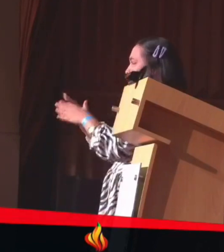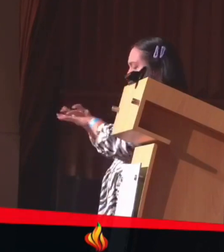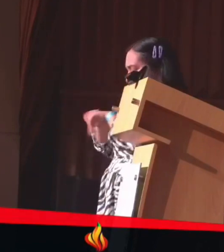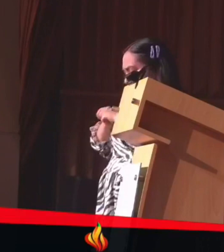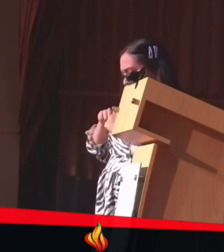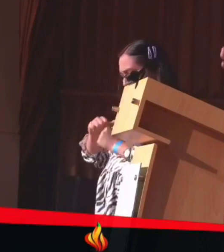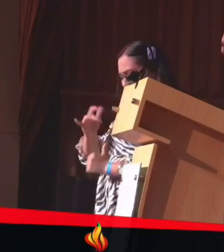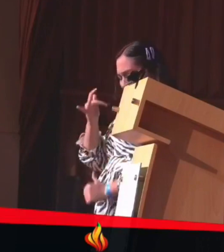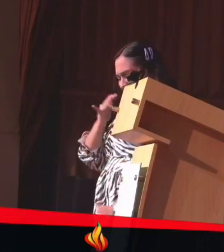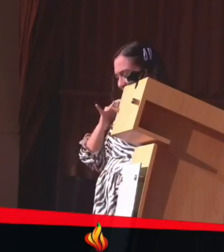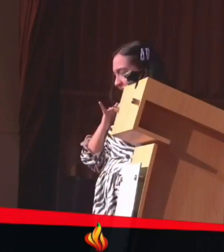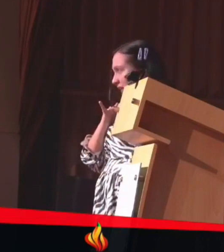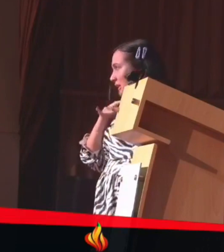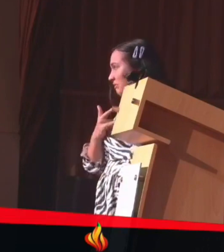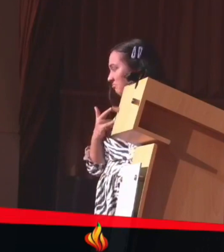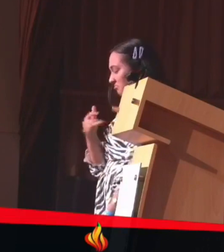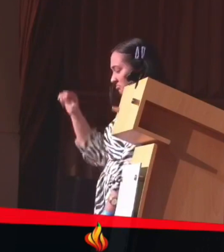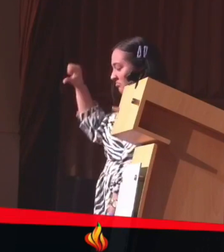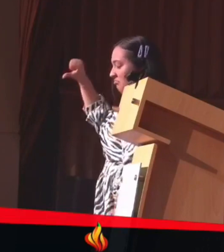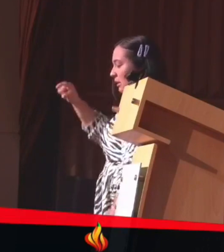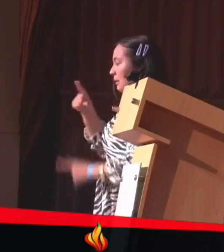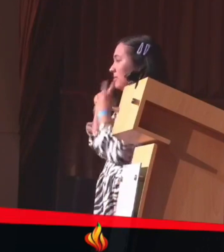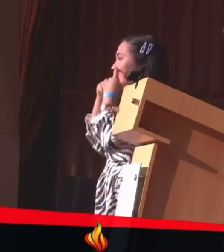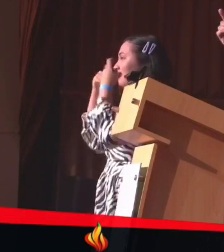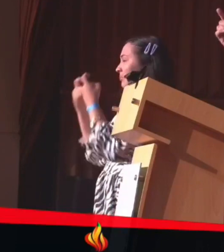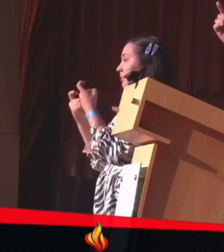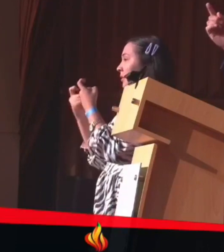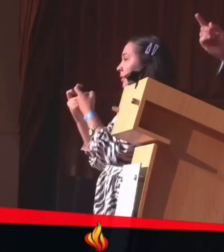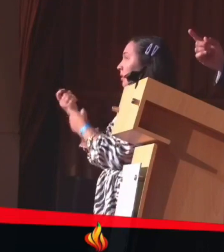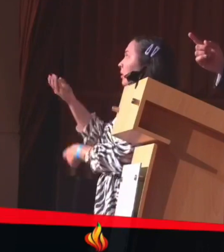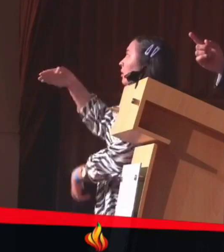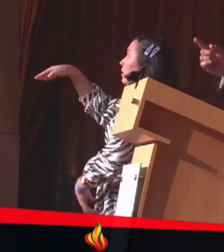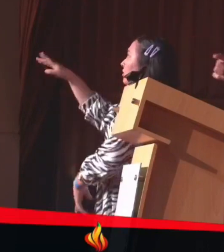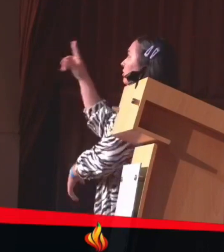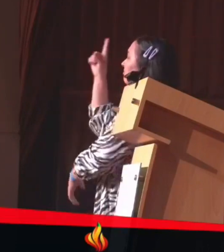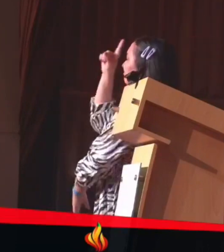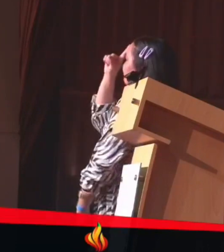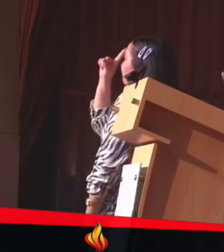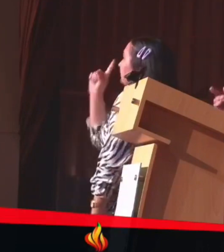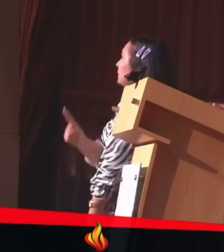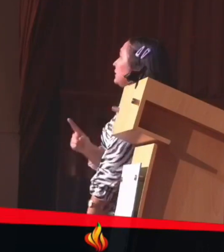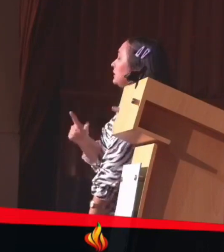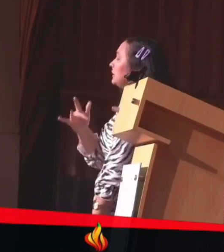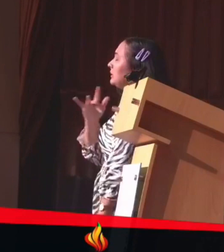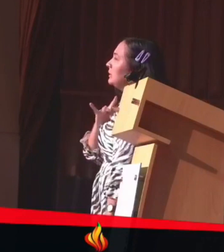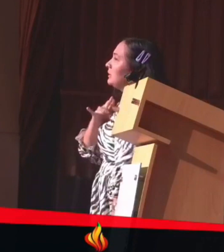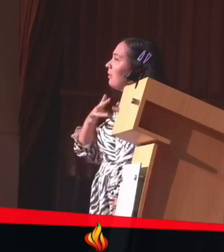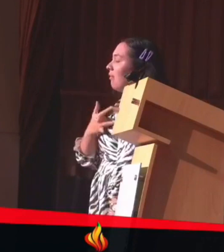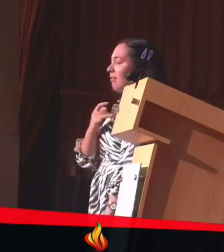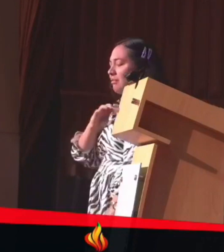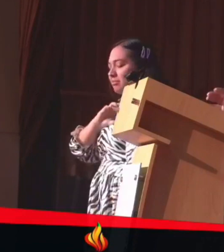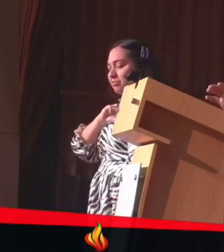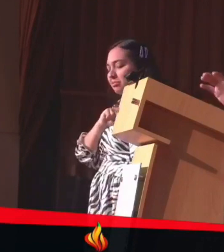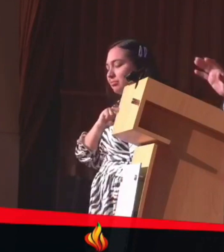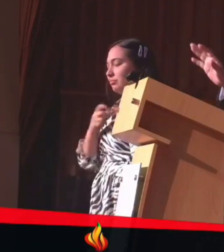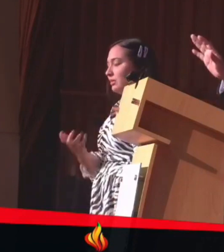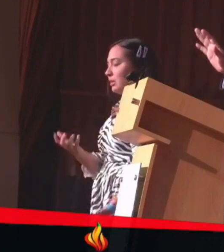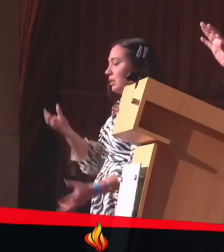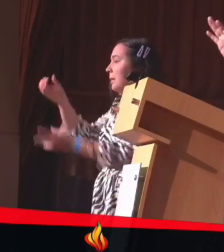era de continuo al mal. Y se arrepintió Jehová de haber hecho al hombre, y le dolió en su corazón. Y dijo: